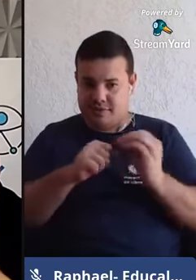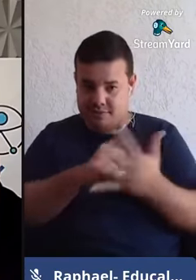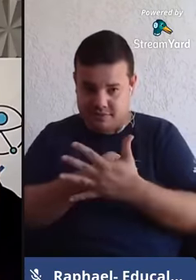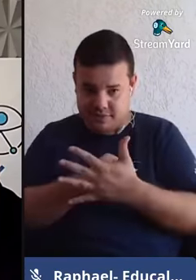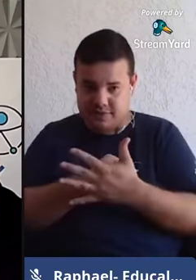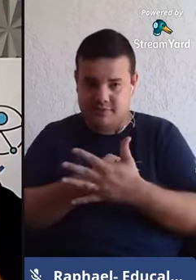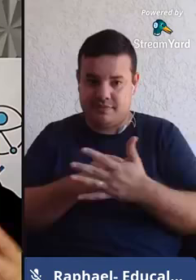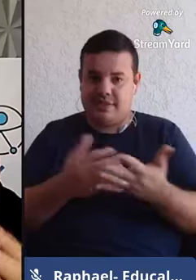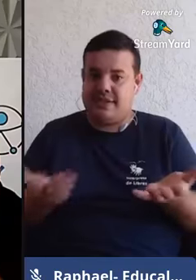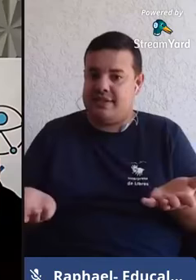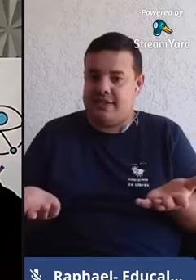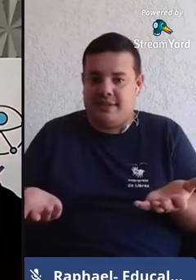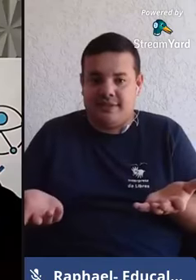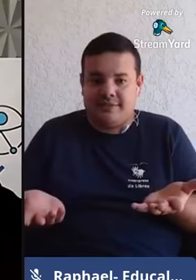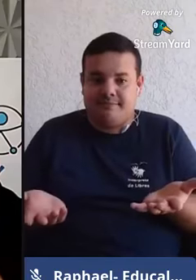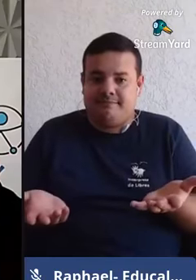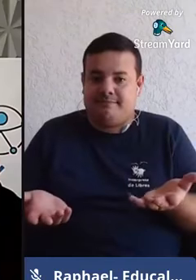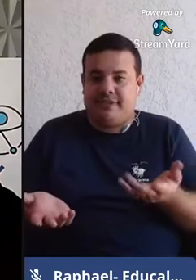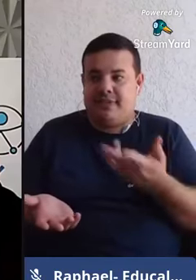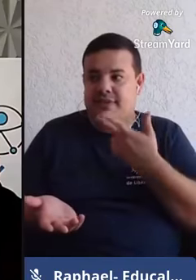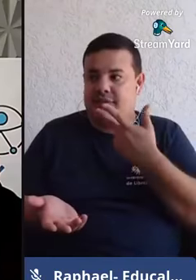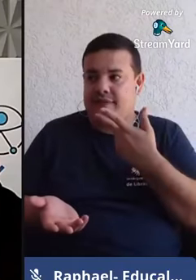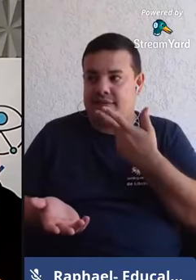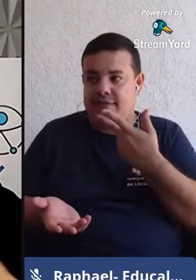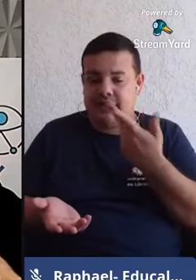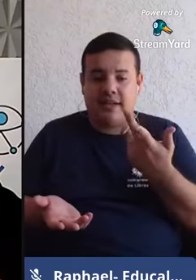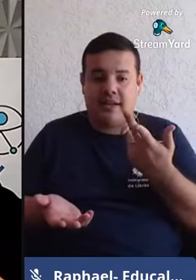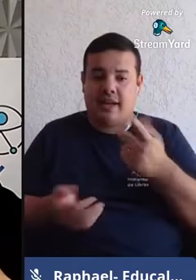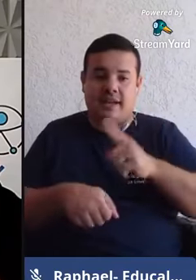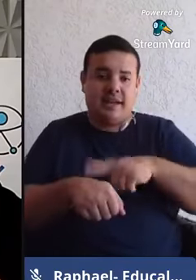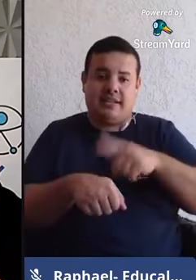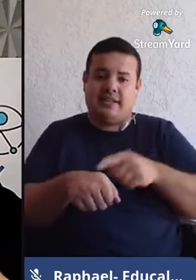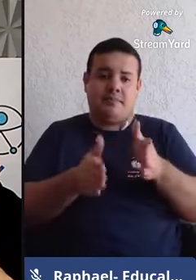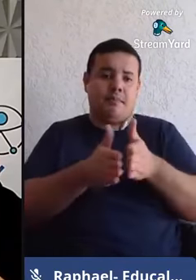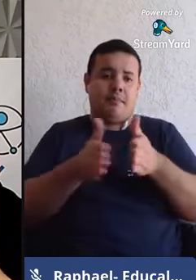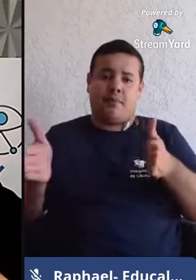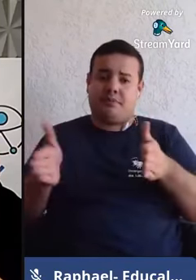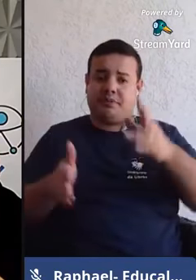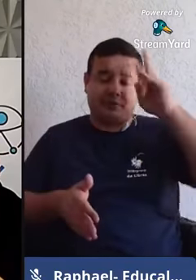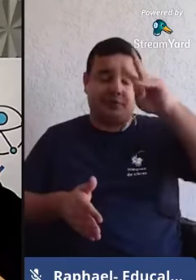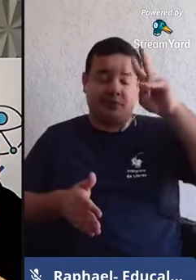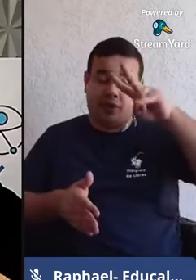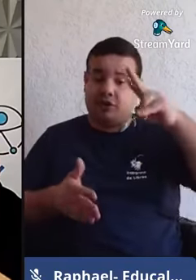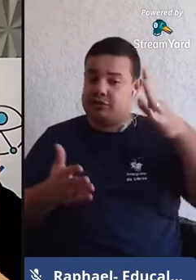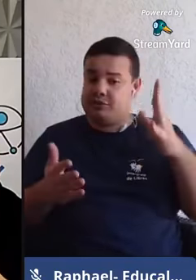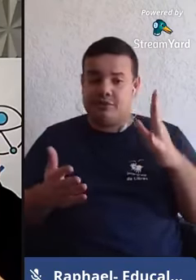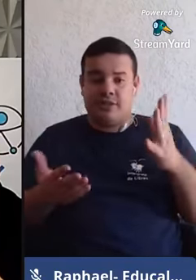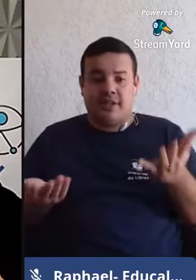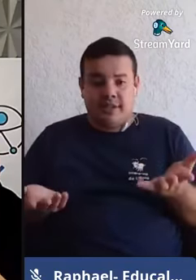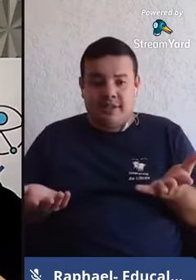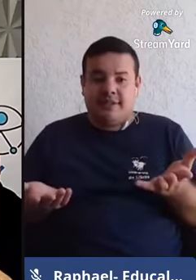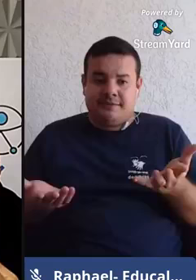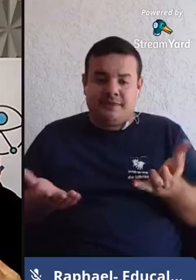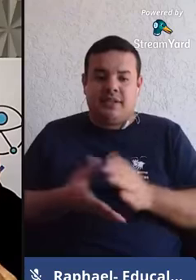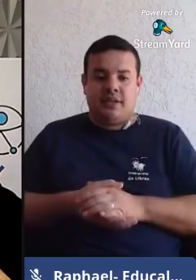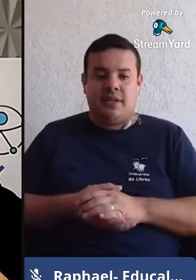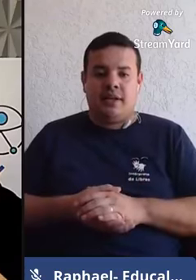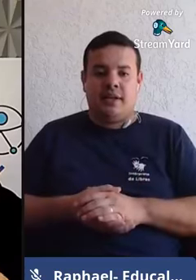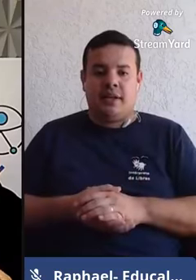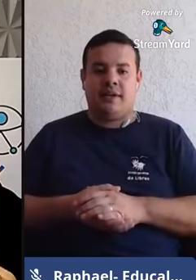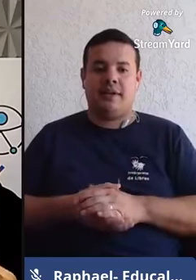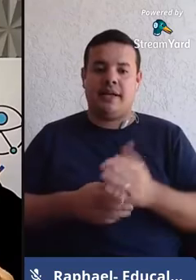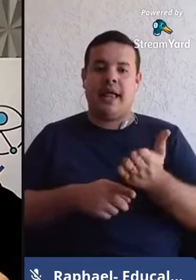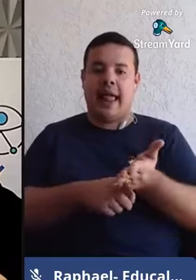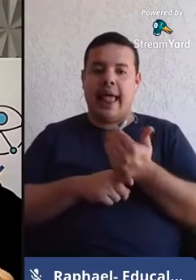tem nem o que falar, esse momento histórico, né, bom, mas de qualquer jeito, logo antes, nós